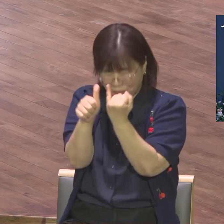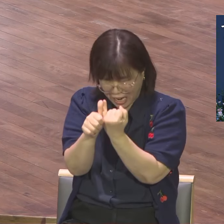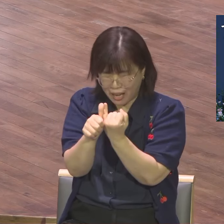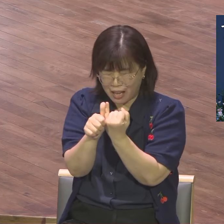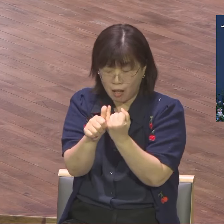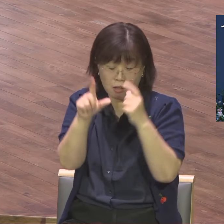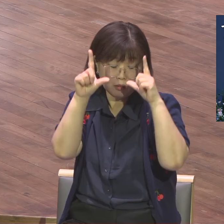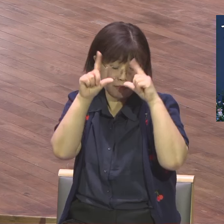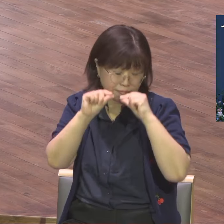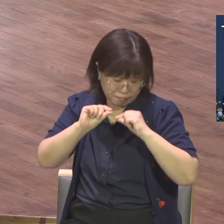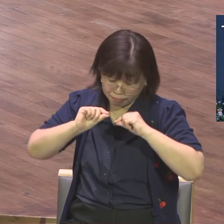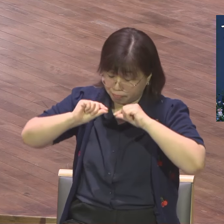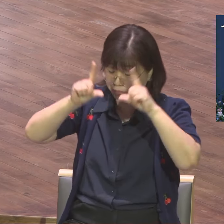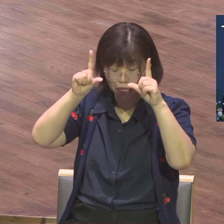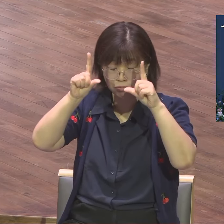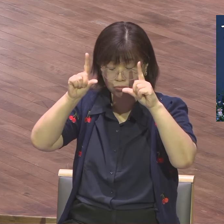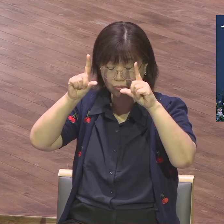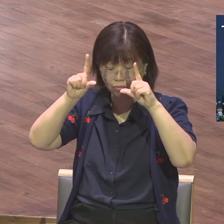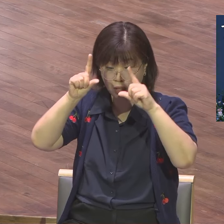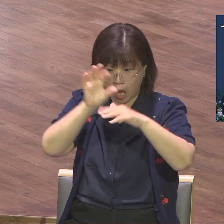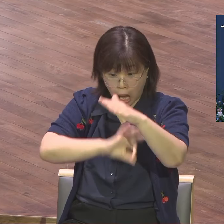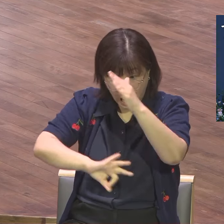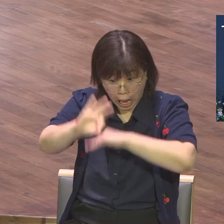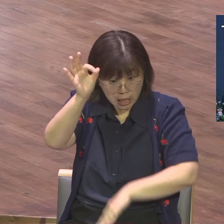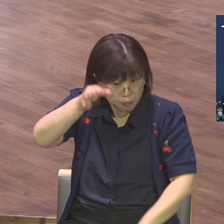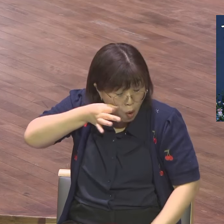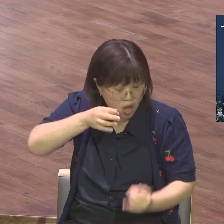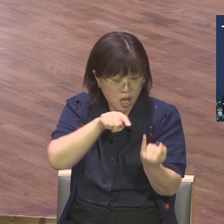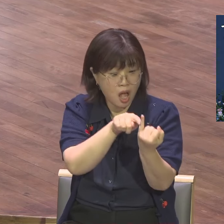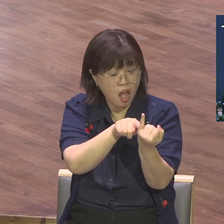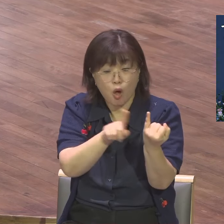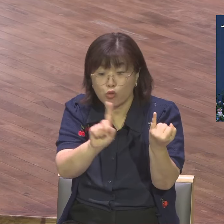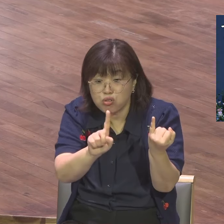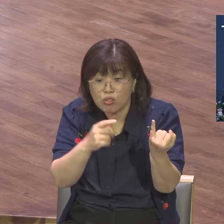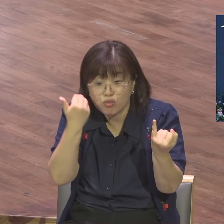자고 아침에 보니까 라헬이 아니라 레아야.